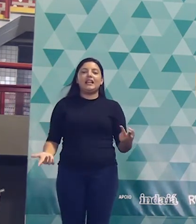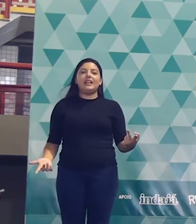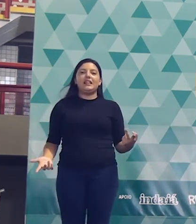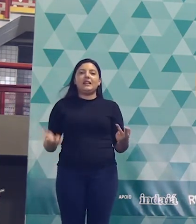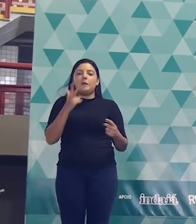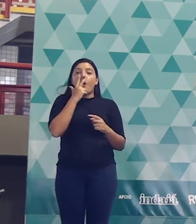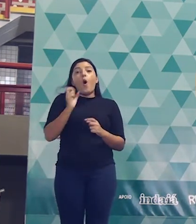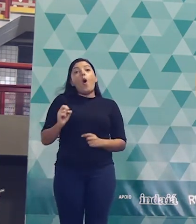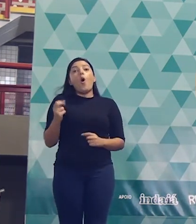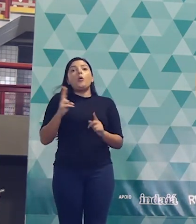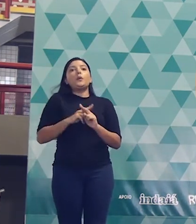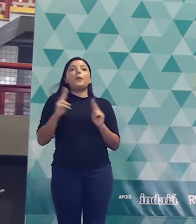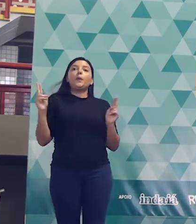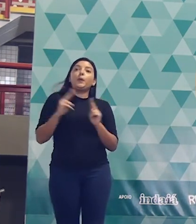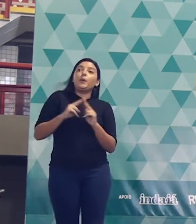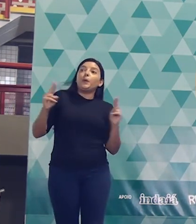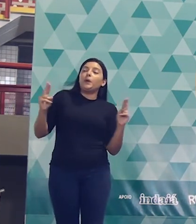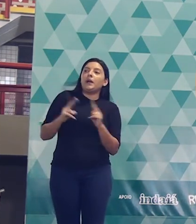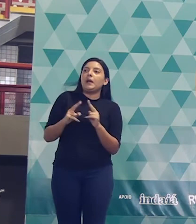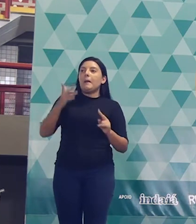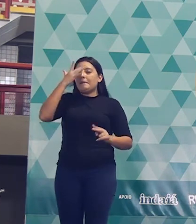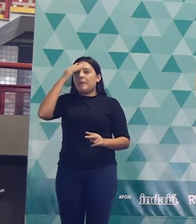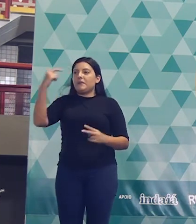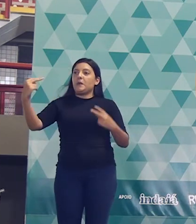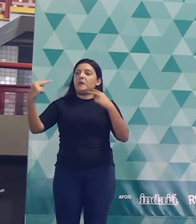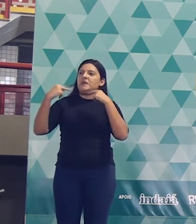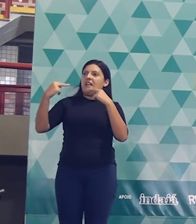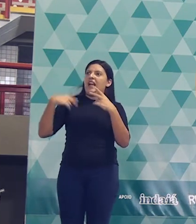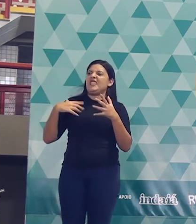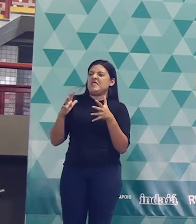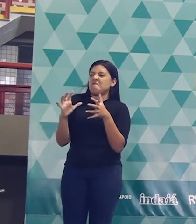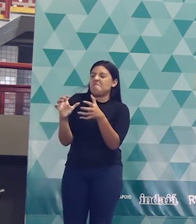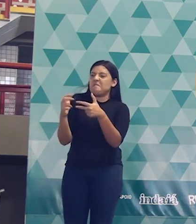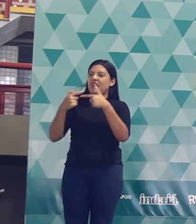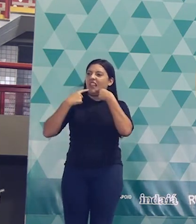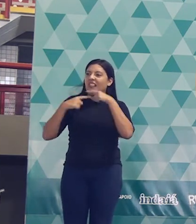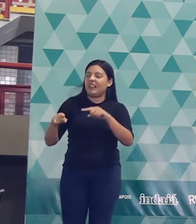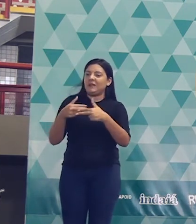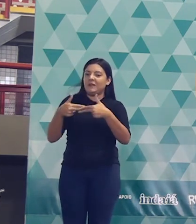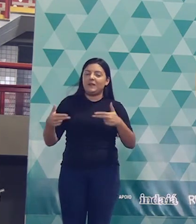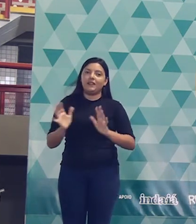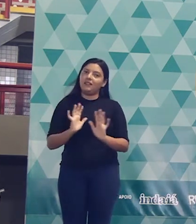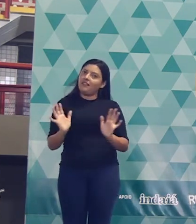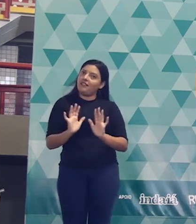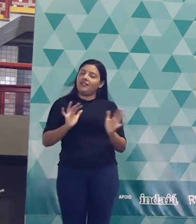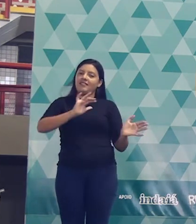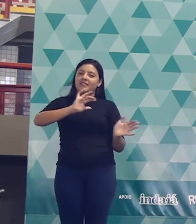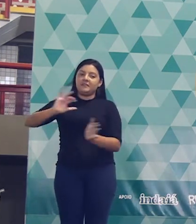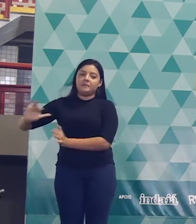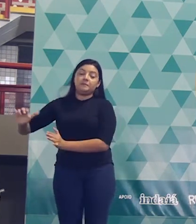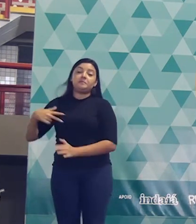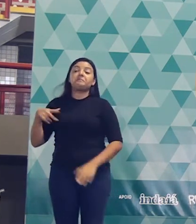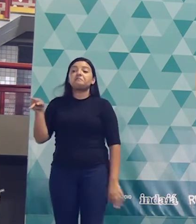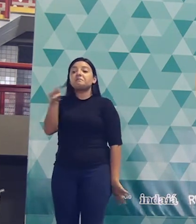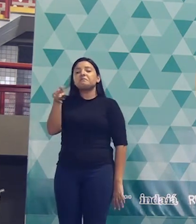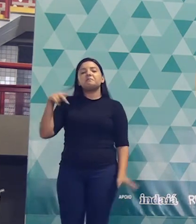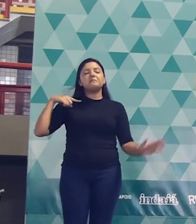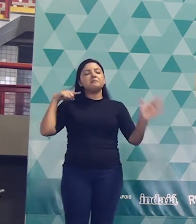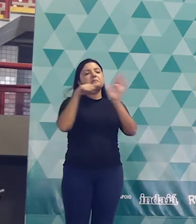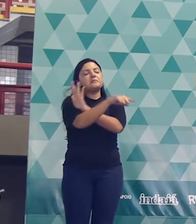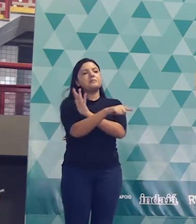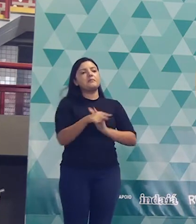Porque o povo gosta de ver o casal brigando, sabia, para falar. Olha só, alguém pode se perguntar assim, professor, se